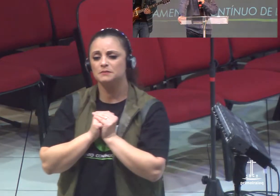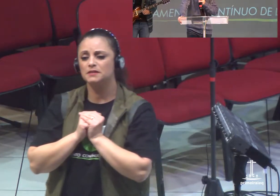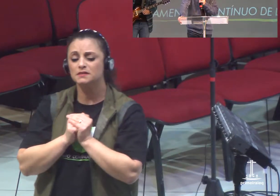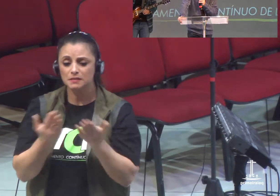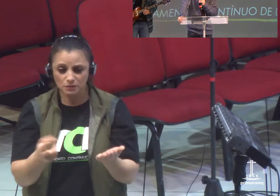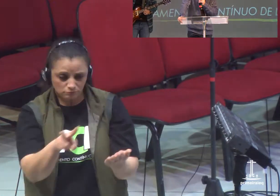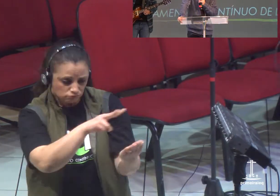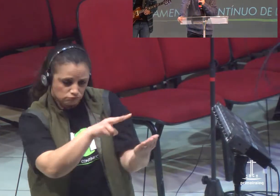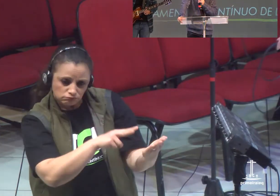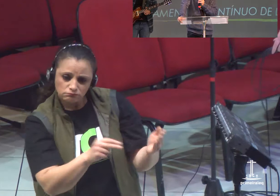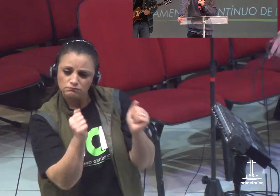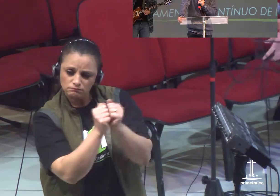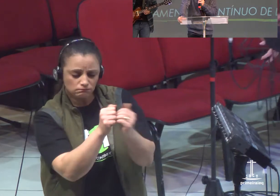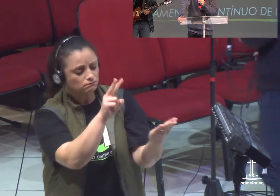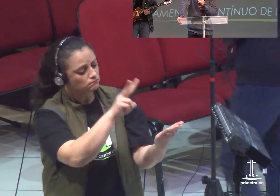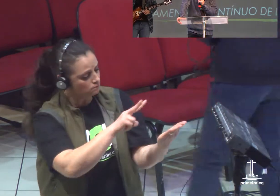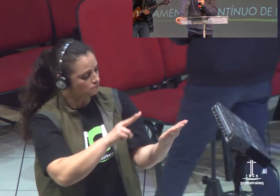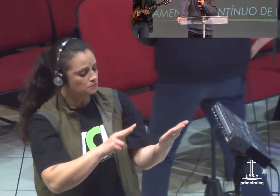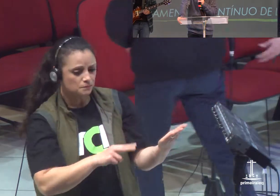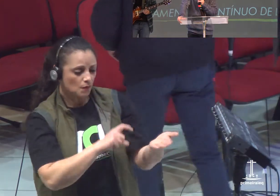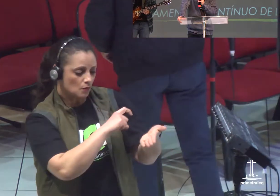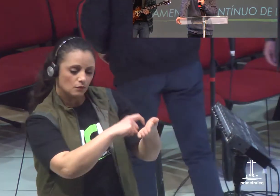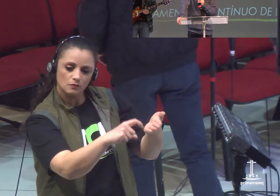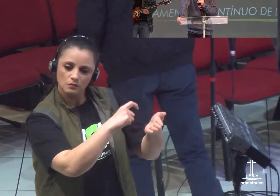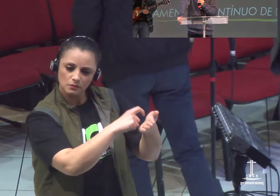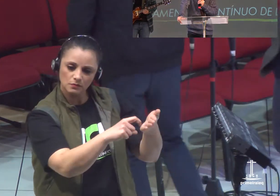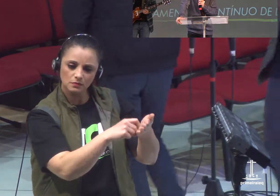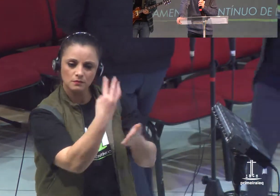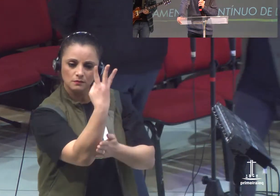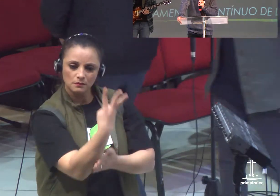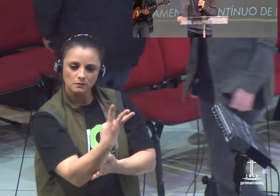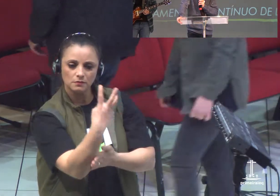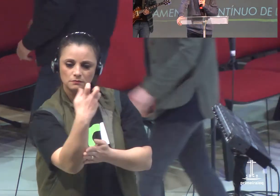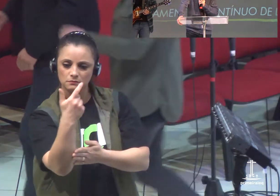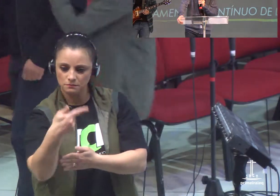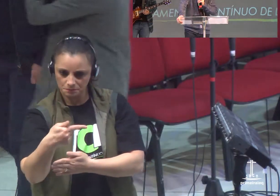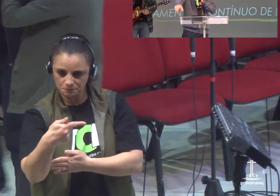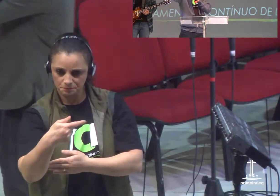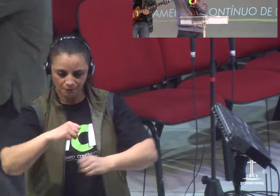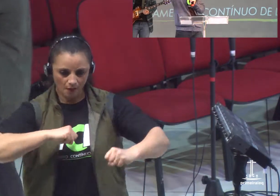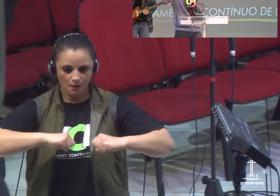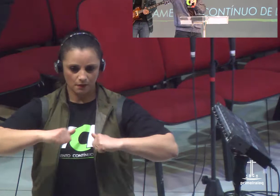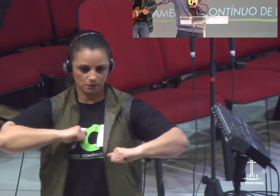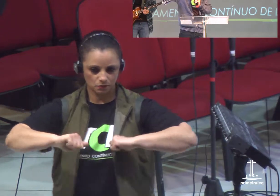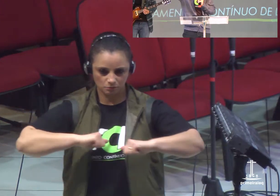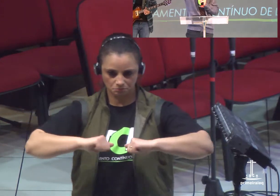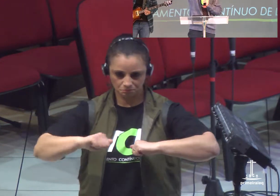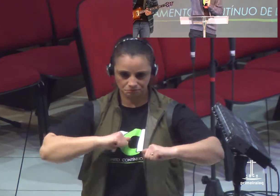Vamos ler juntos a parte do versículo 47, capítulo 2 de Atos. O pastor